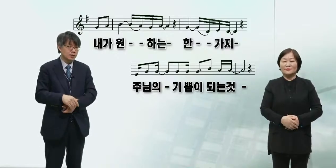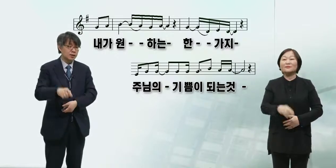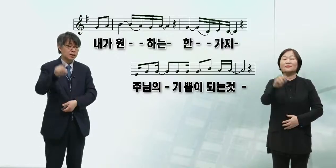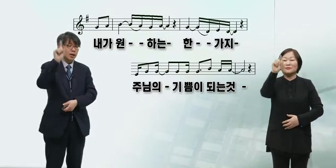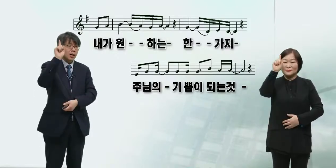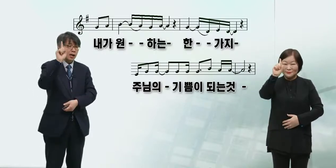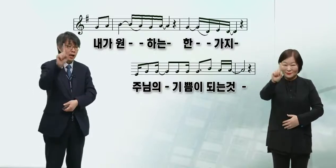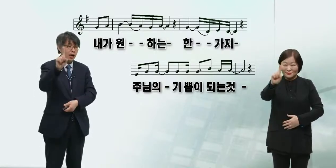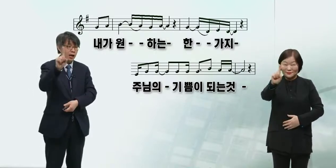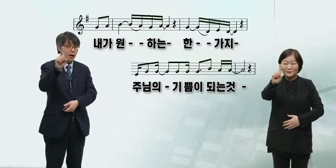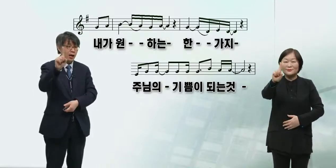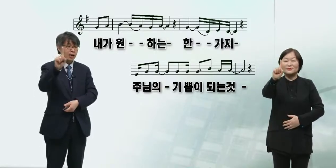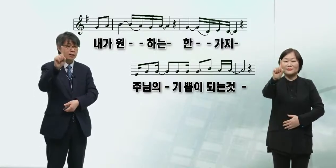원하는 한